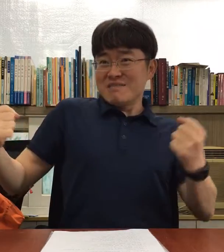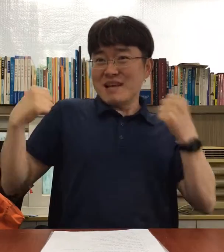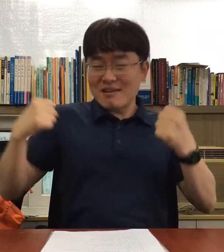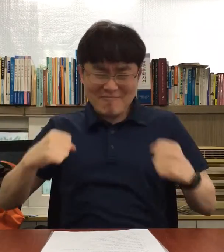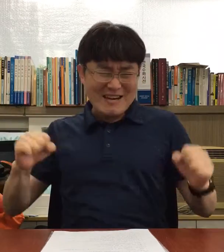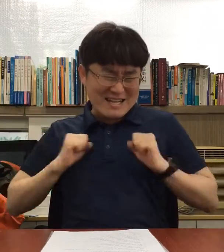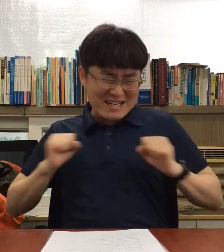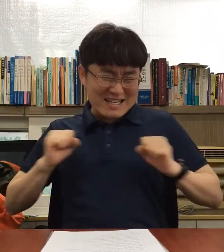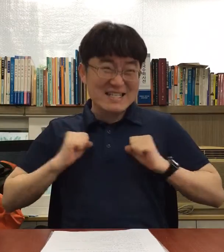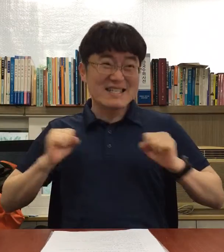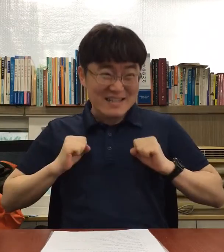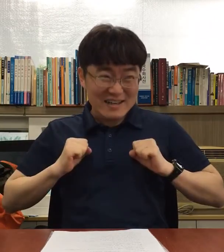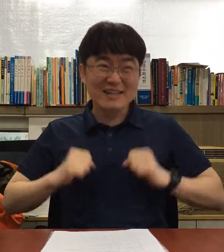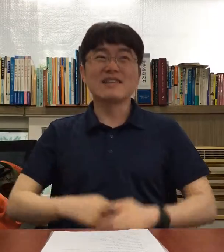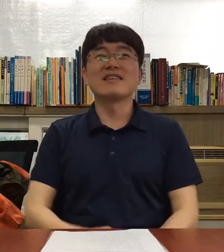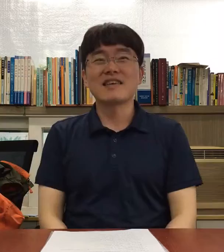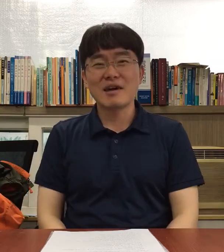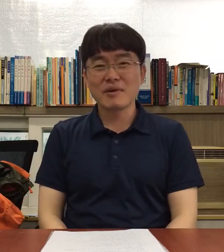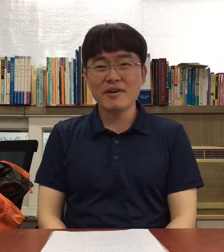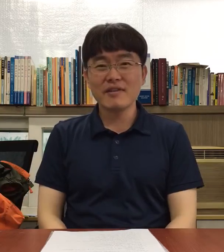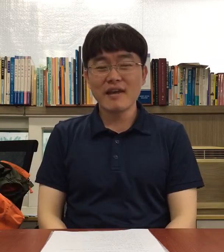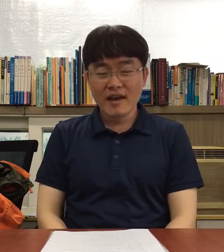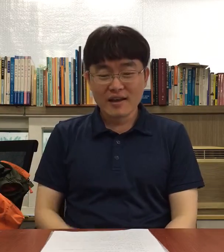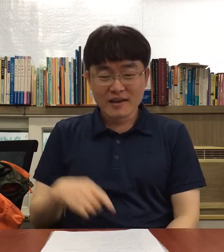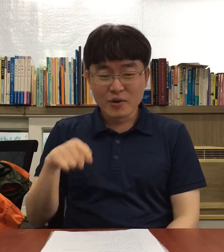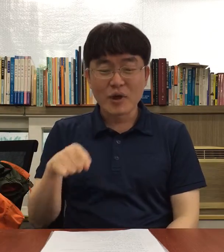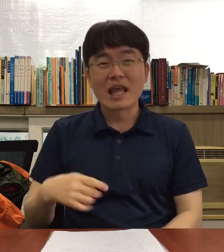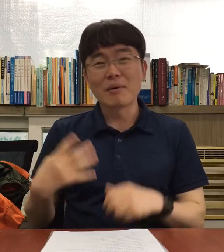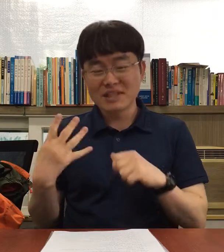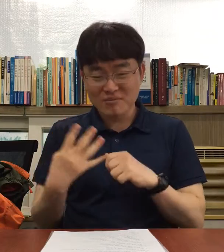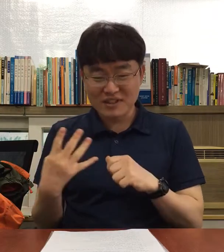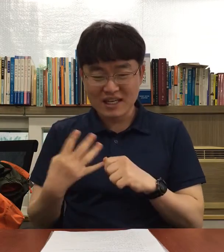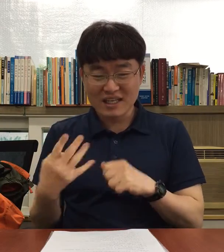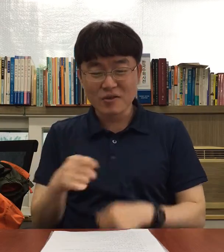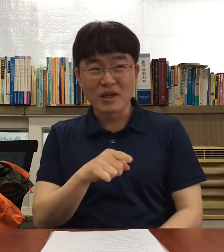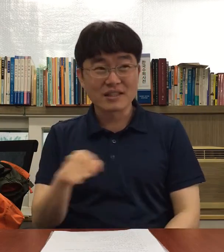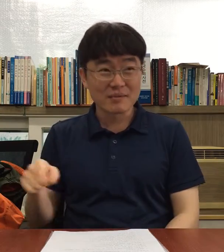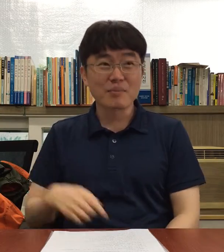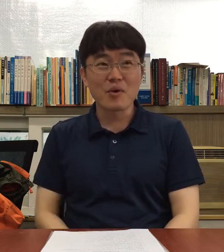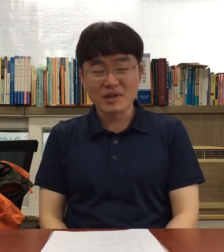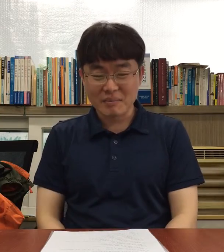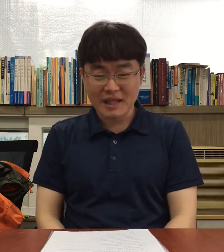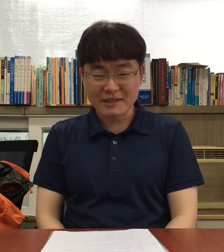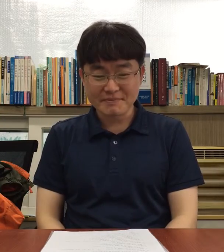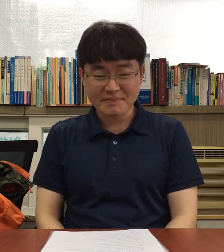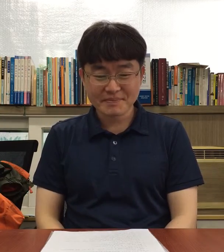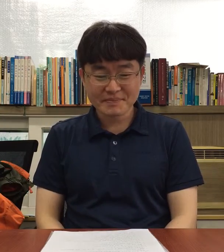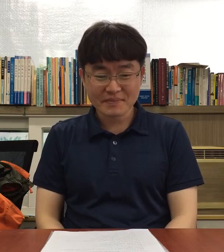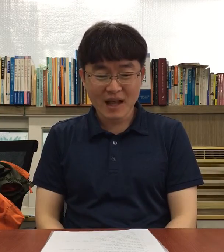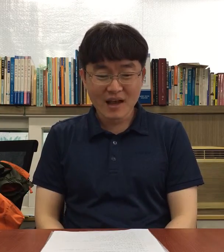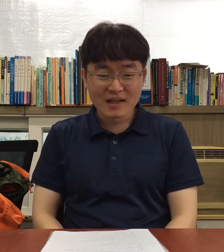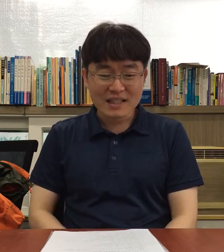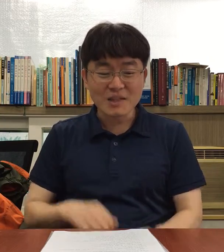힘내서 이렇게 하면 이게 네 번째 문장이 이렇게 표현이 됩니다. 다섯